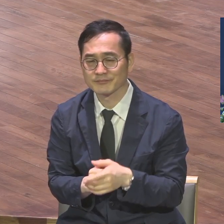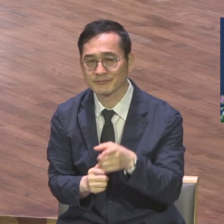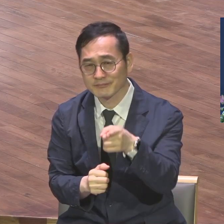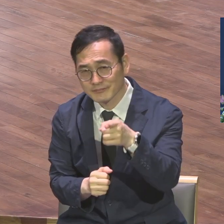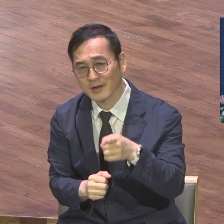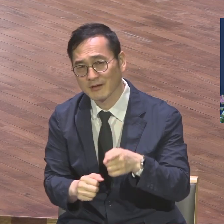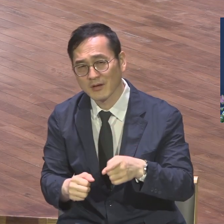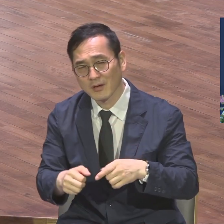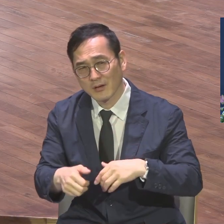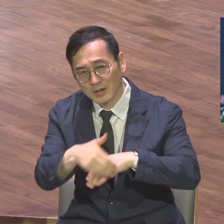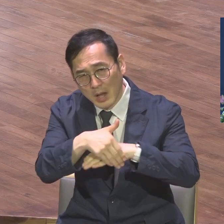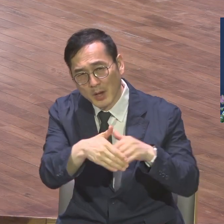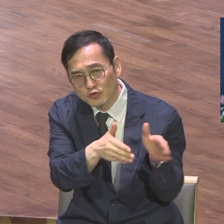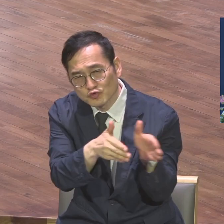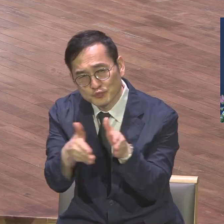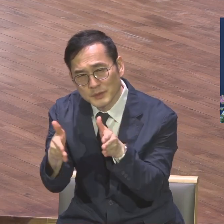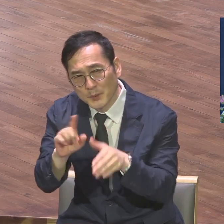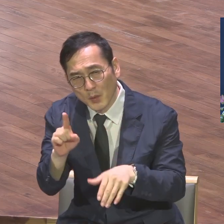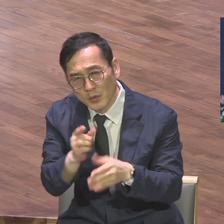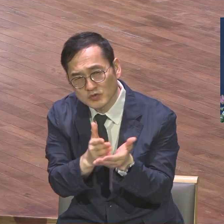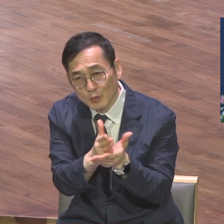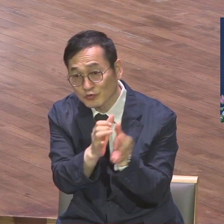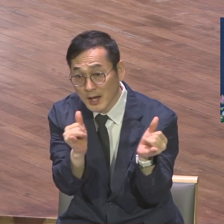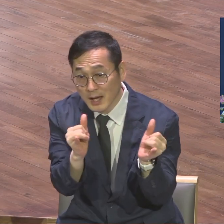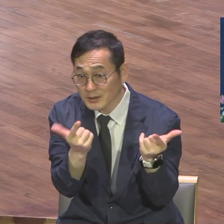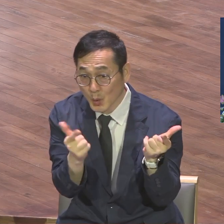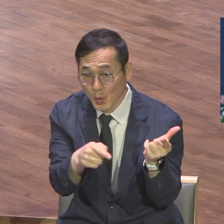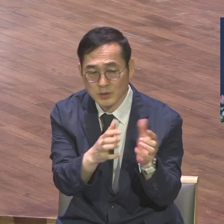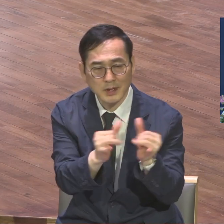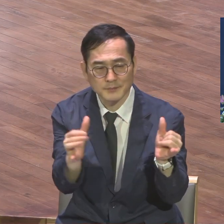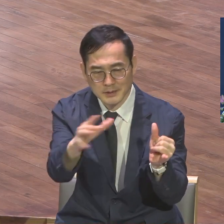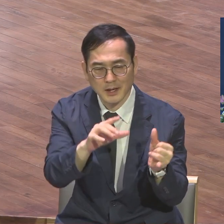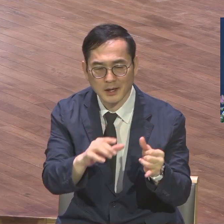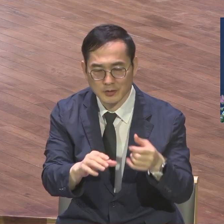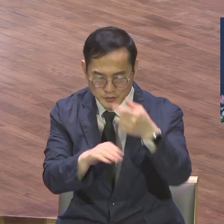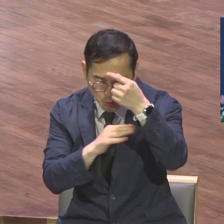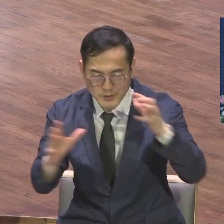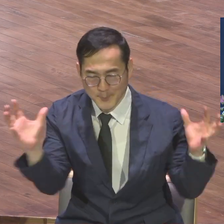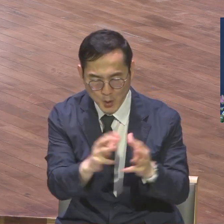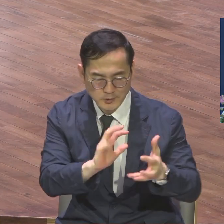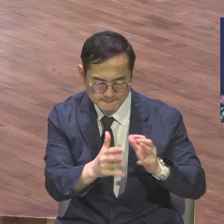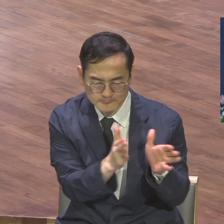했냐 그랬더니 전문가가 아니고 그냥 자기들끼리 모여서 그렇게 했다.